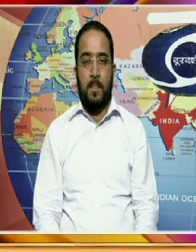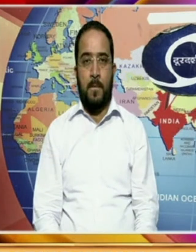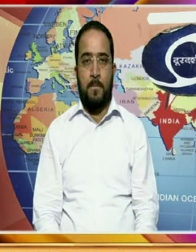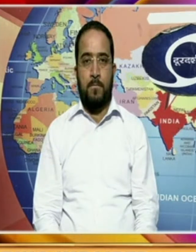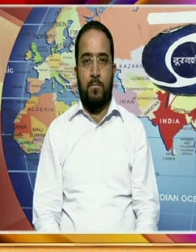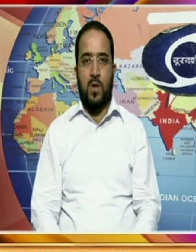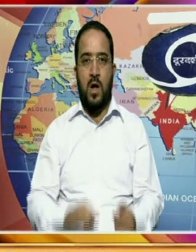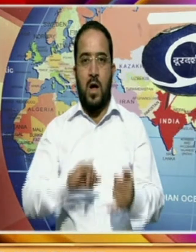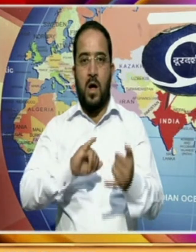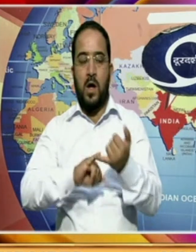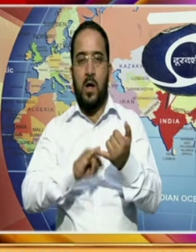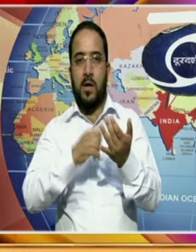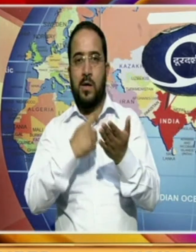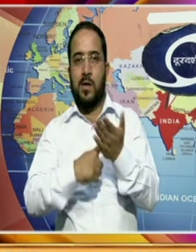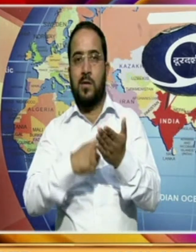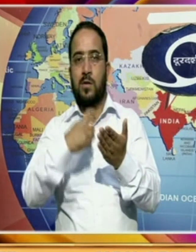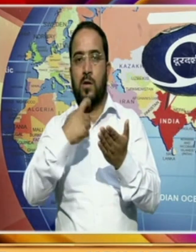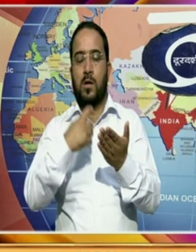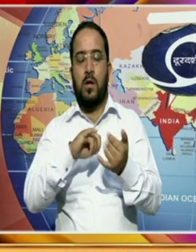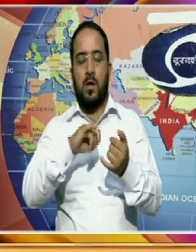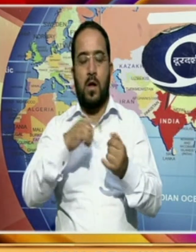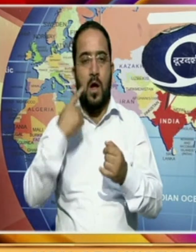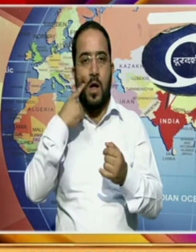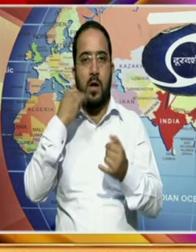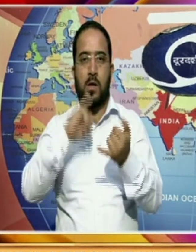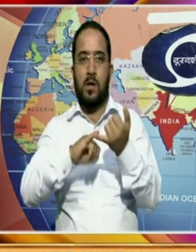इसरो ने एक ट्वीट में कहा।